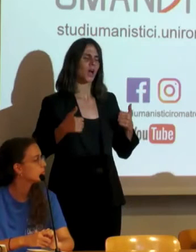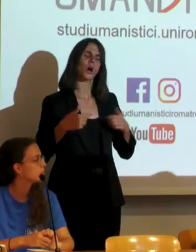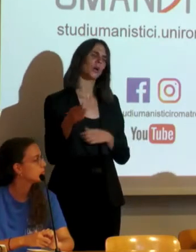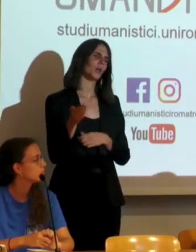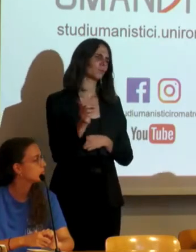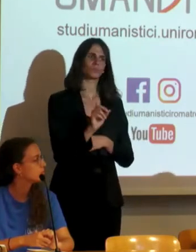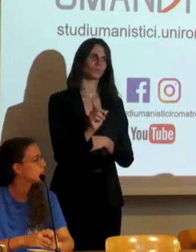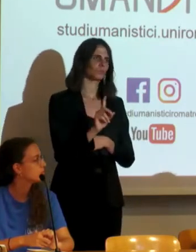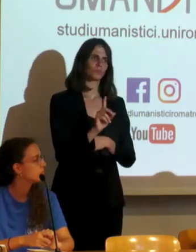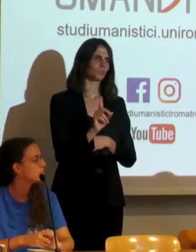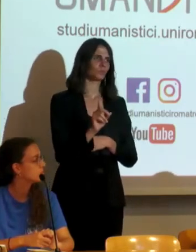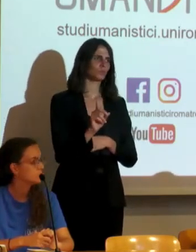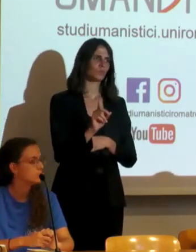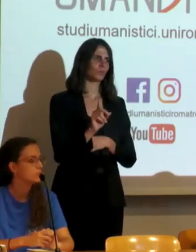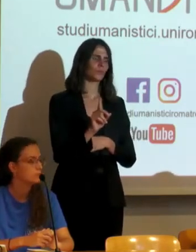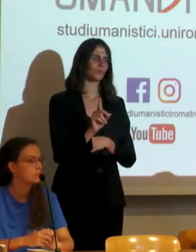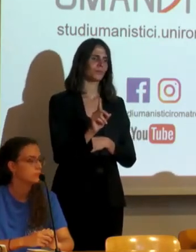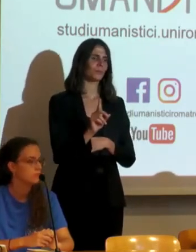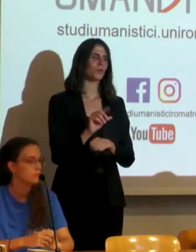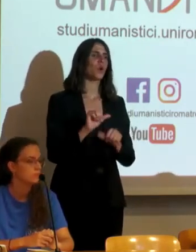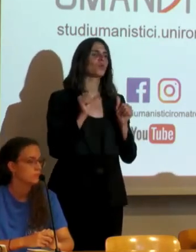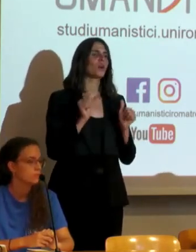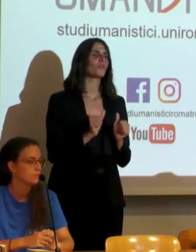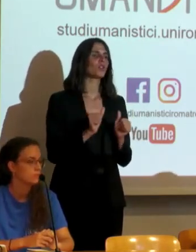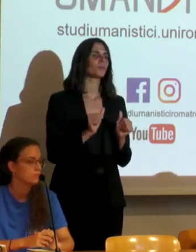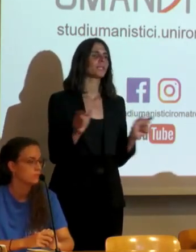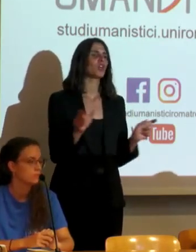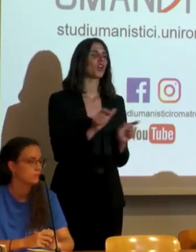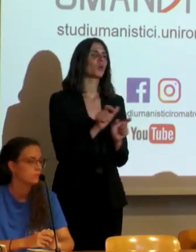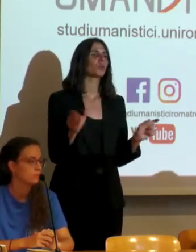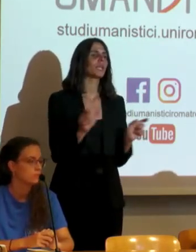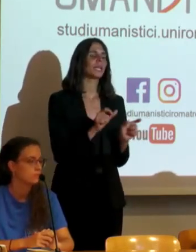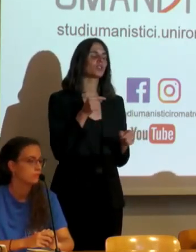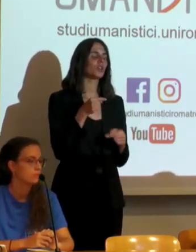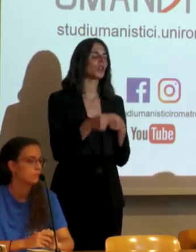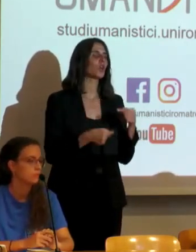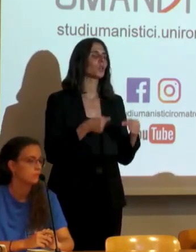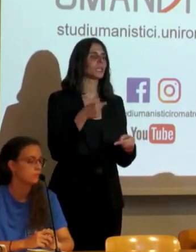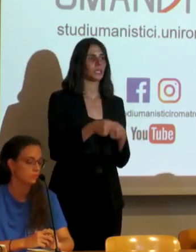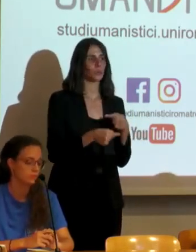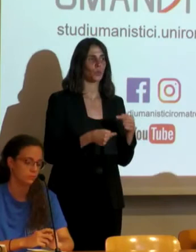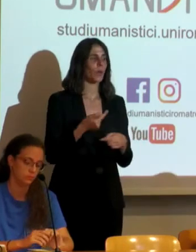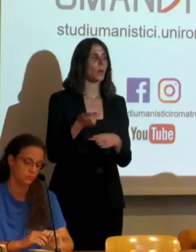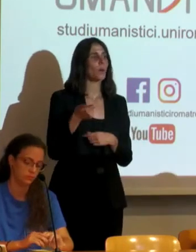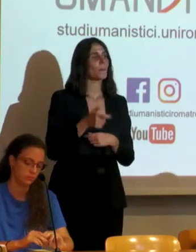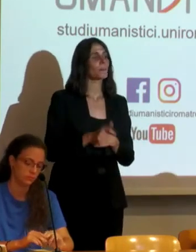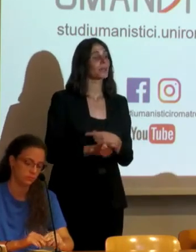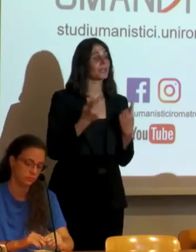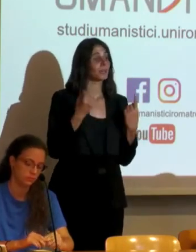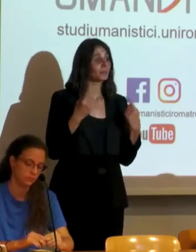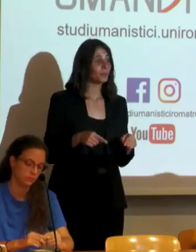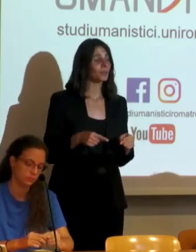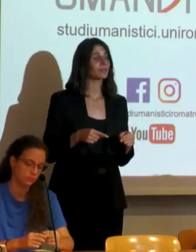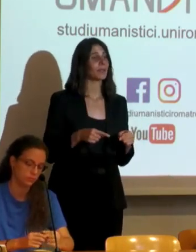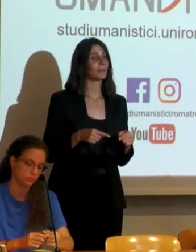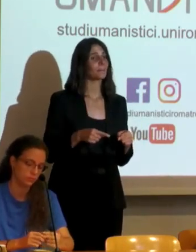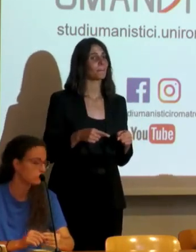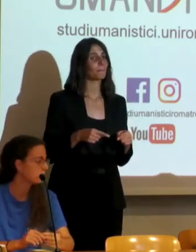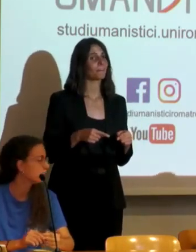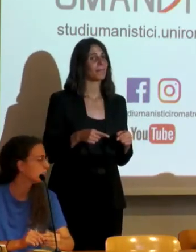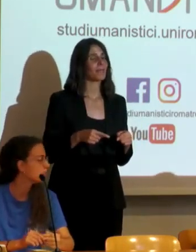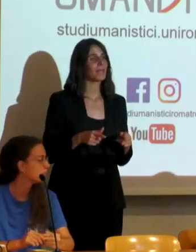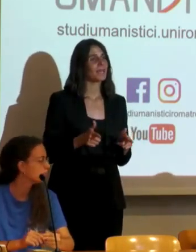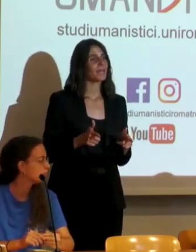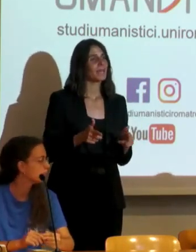proprio in dialettica, no? E in una dinamica che ci porta anche a appunto percepire